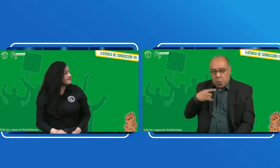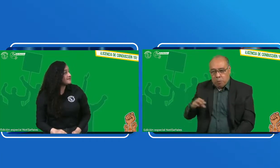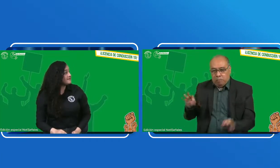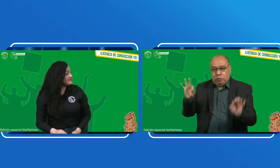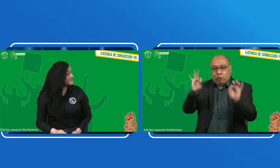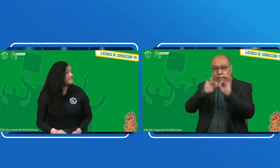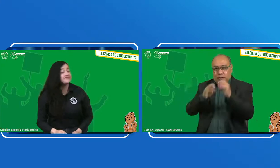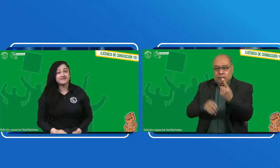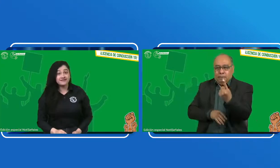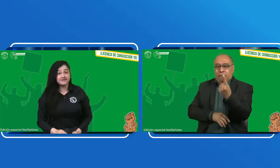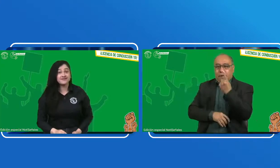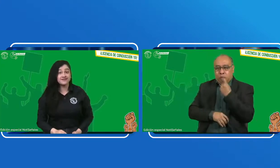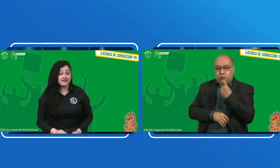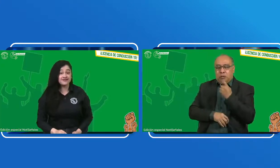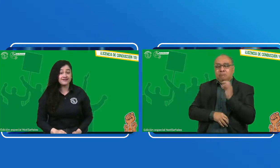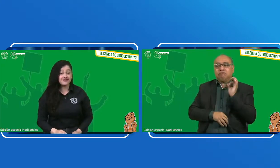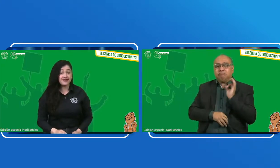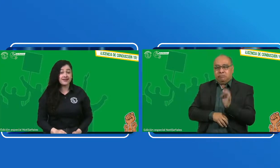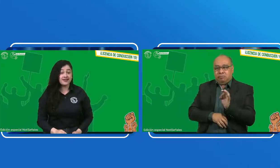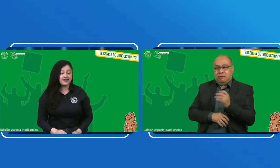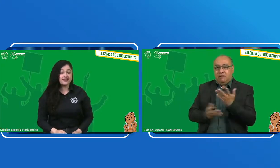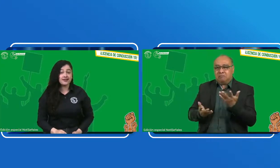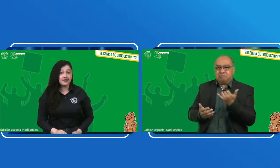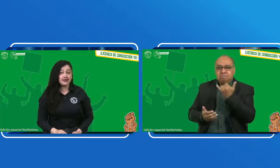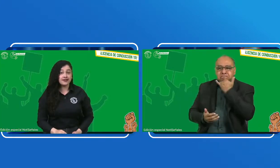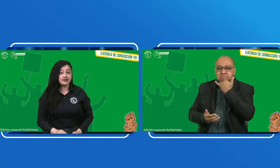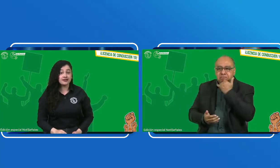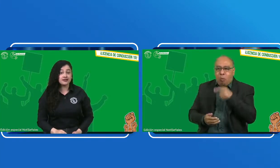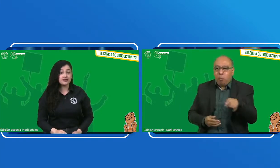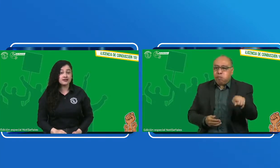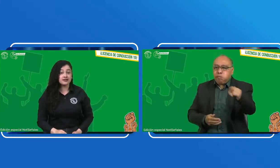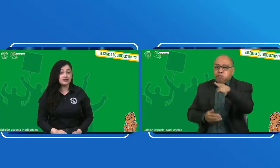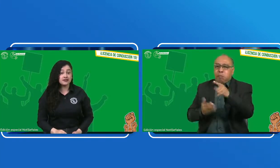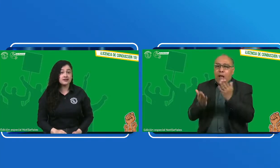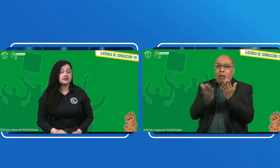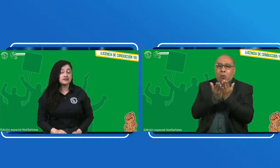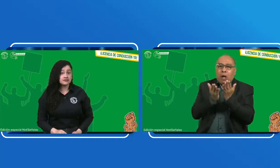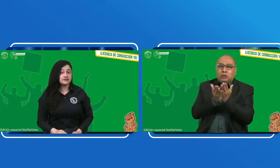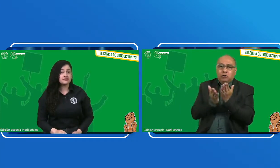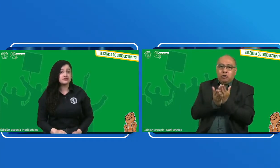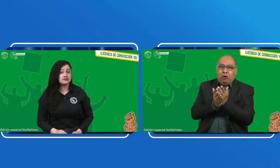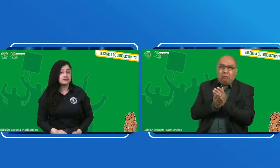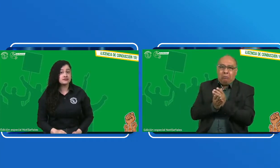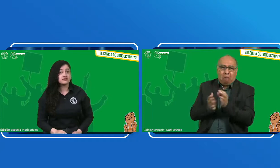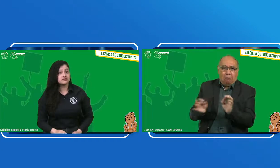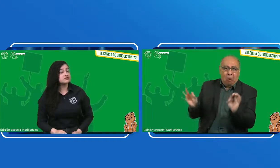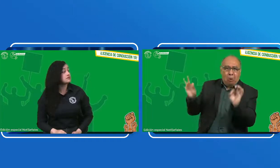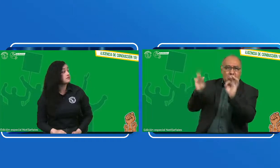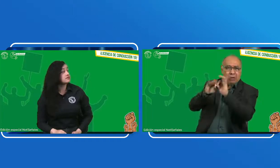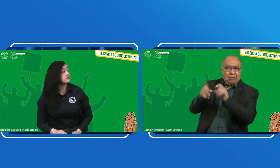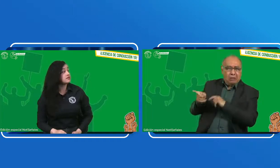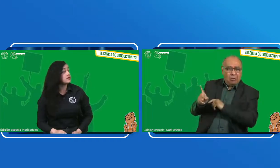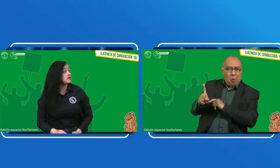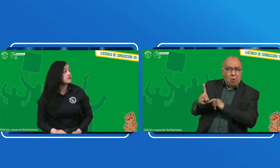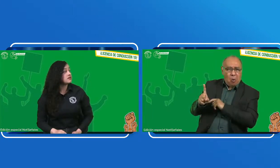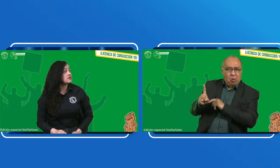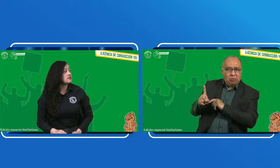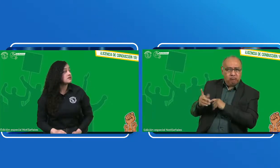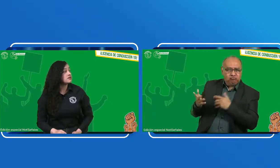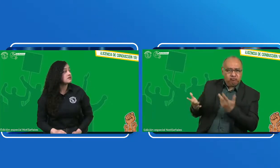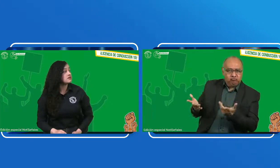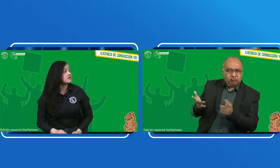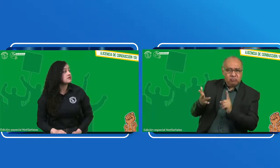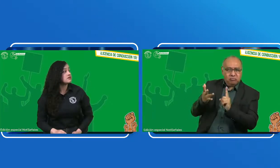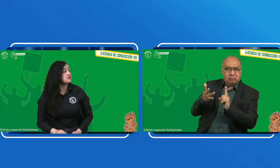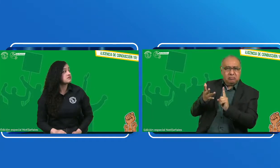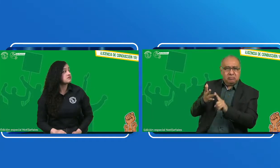¿Qué podemos decir? Gracias por esa pregunta, Paula, también porque es sumamente importante. ¿Qué va a pasar cuando hablamos en términos